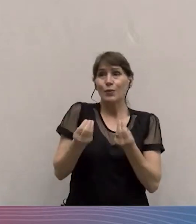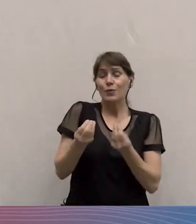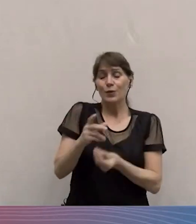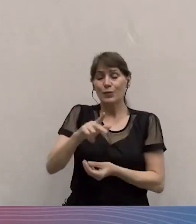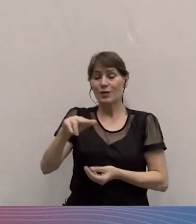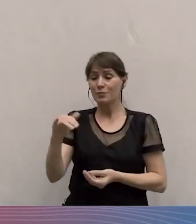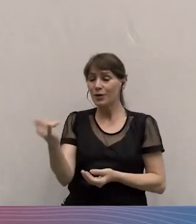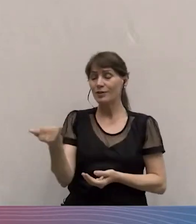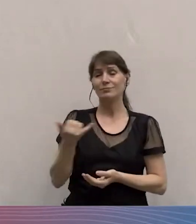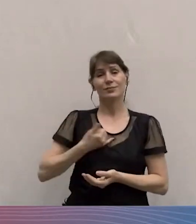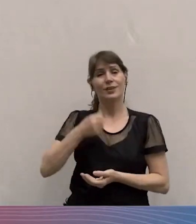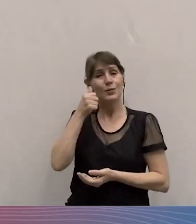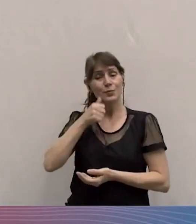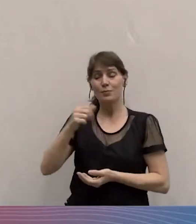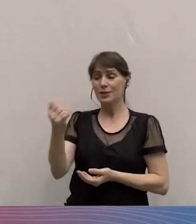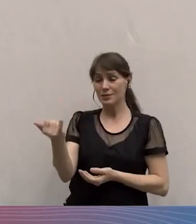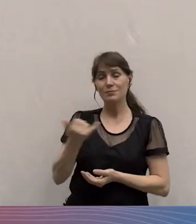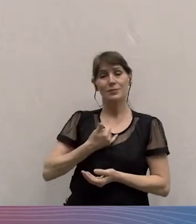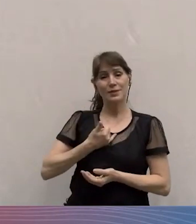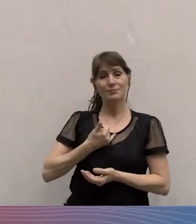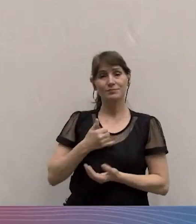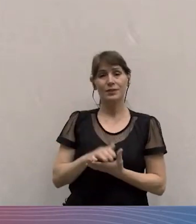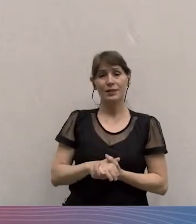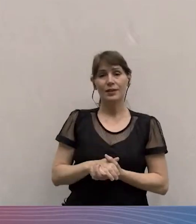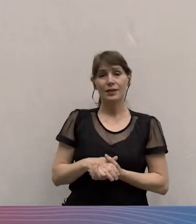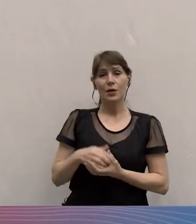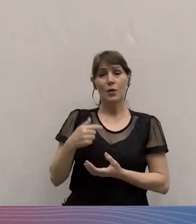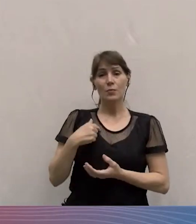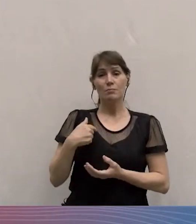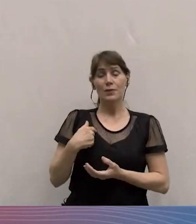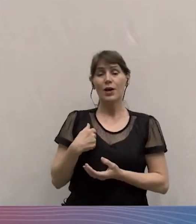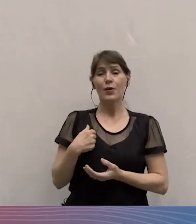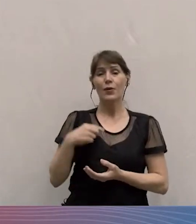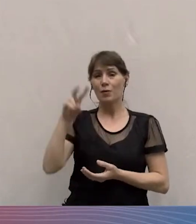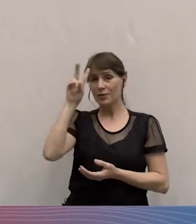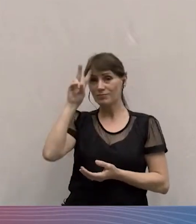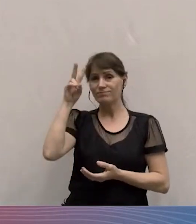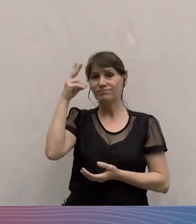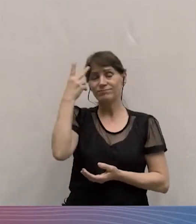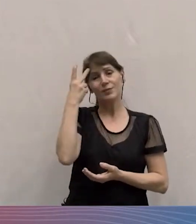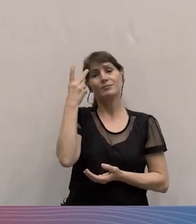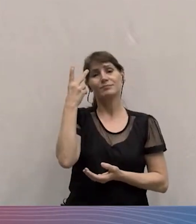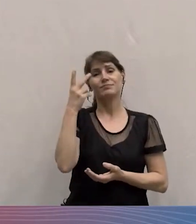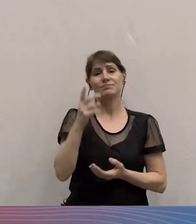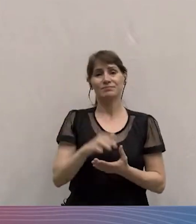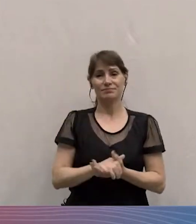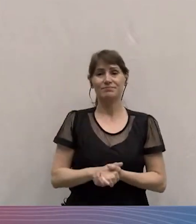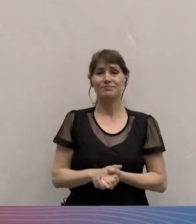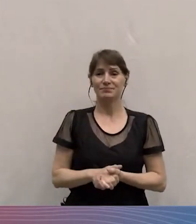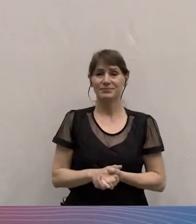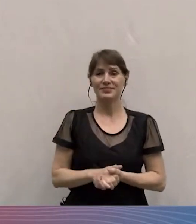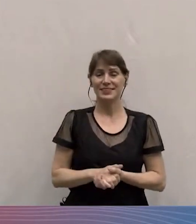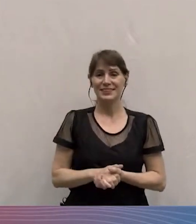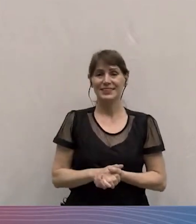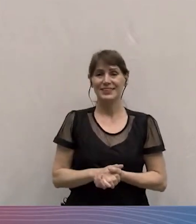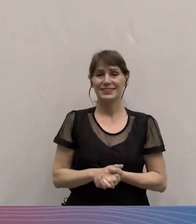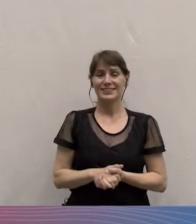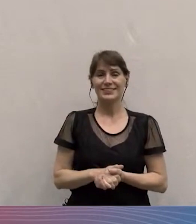para mim, o meu chip também foi trocado.